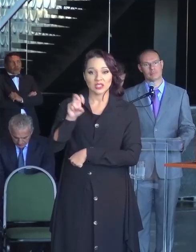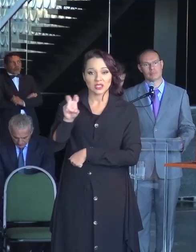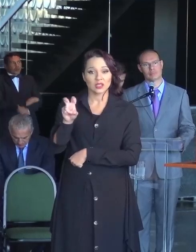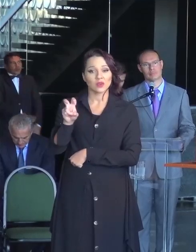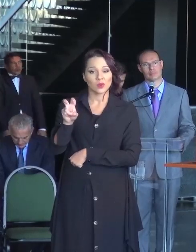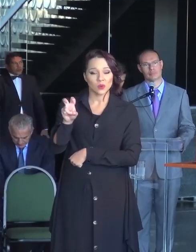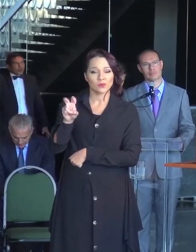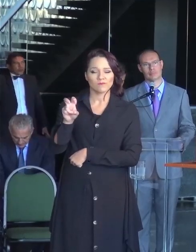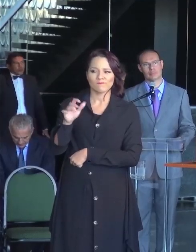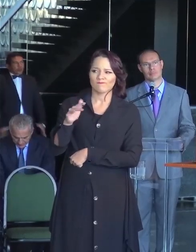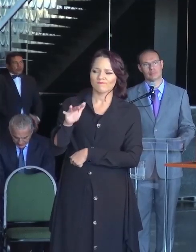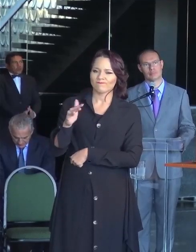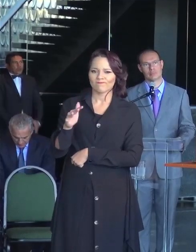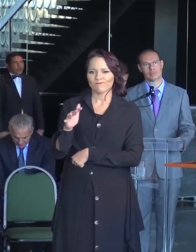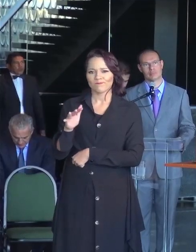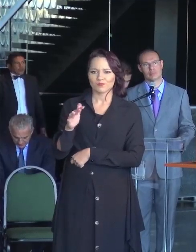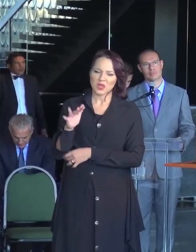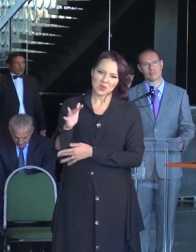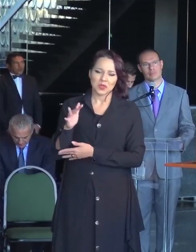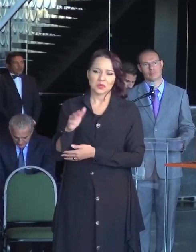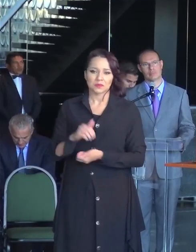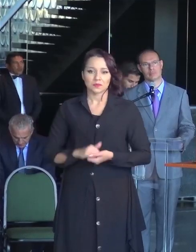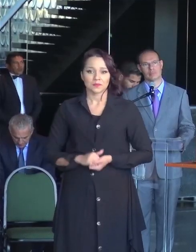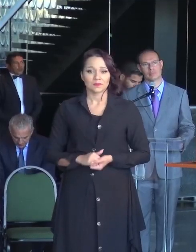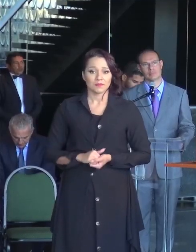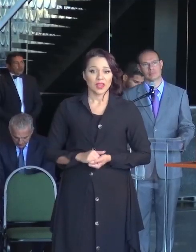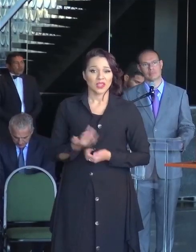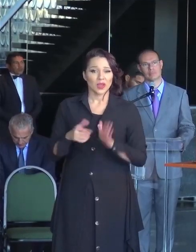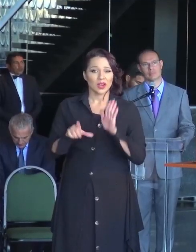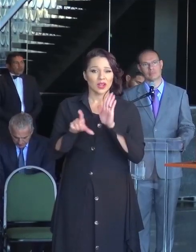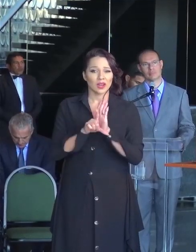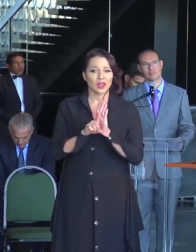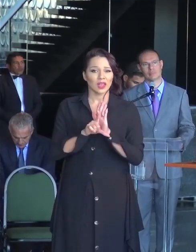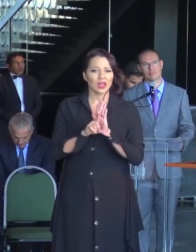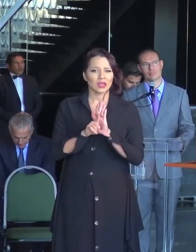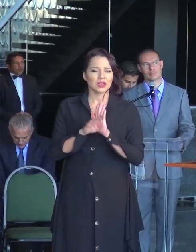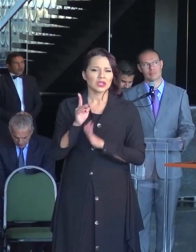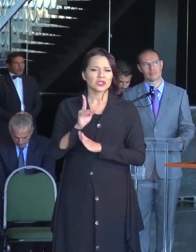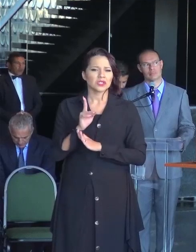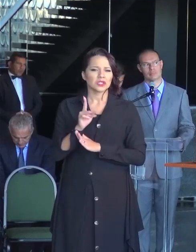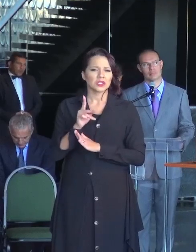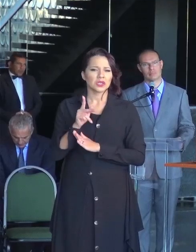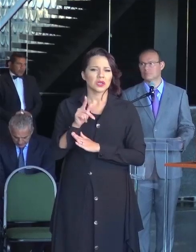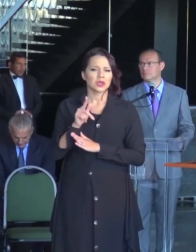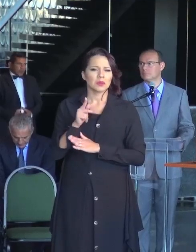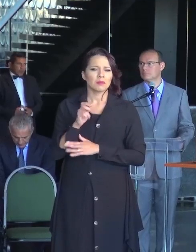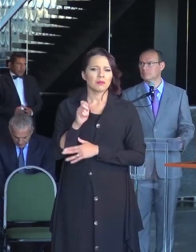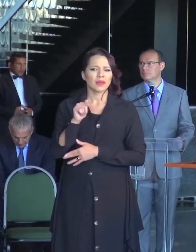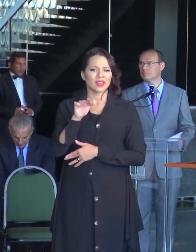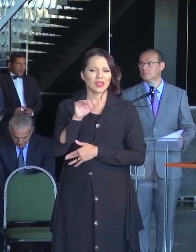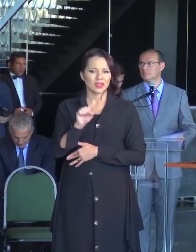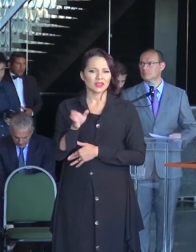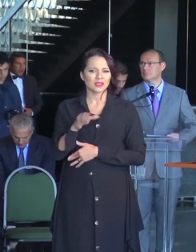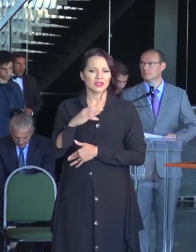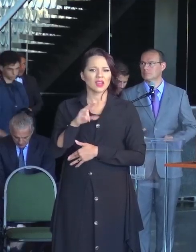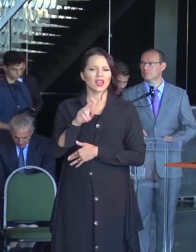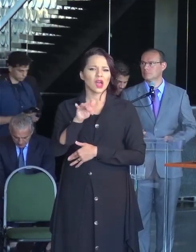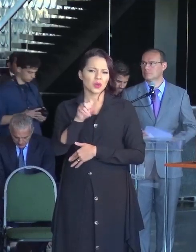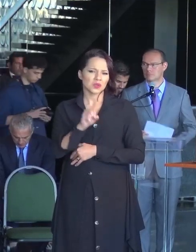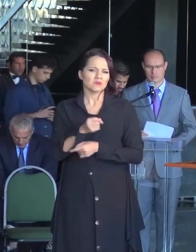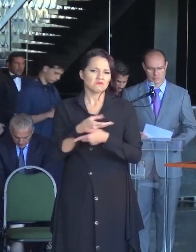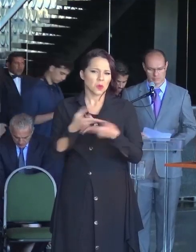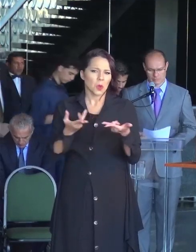85, ou algo assim, que era a Lei do Juizado de Pequenas Causas, doutor Alexandre Schini,